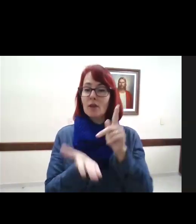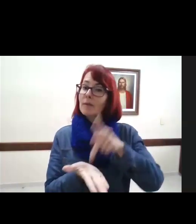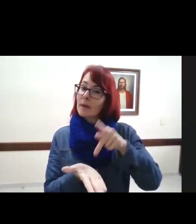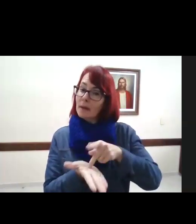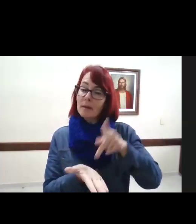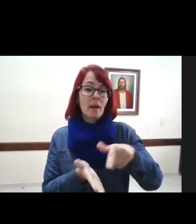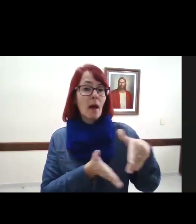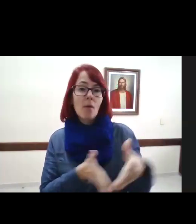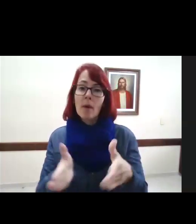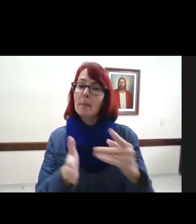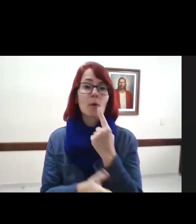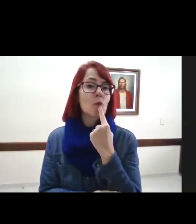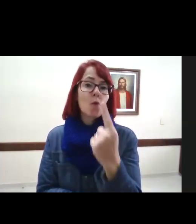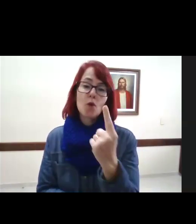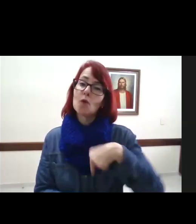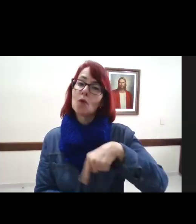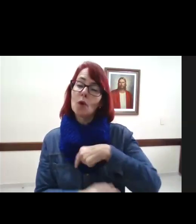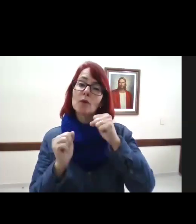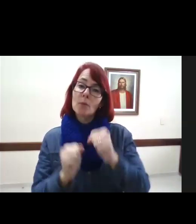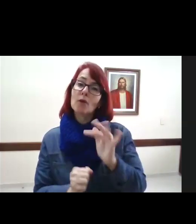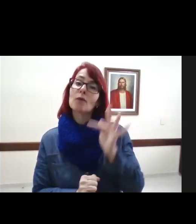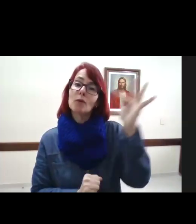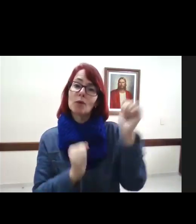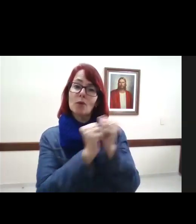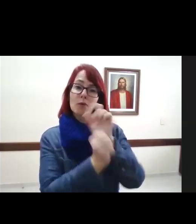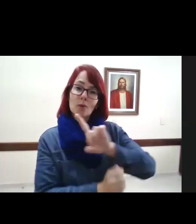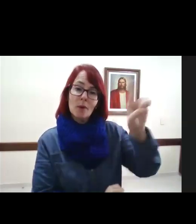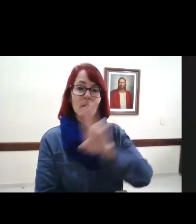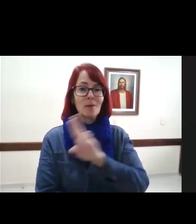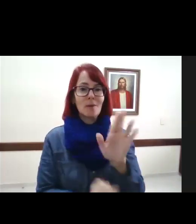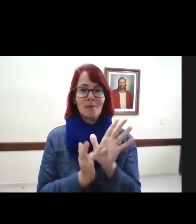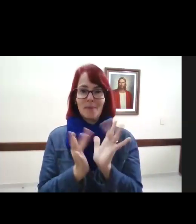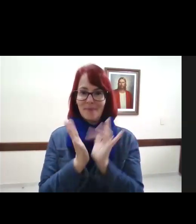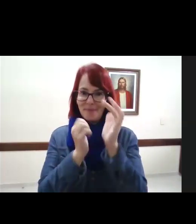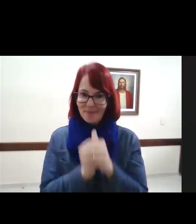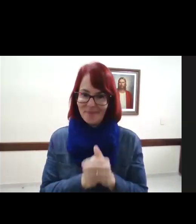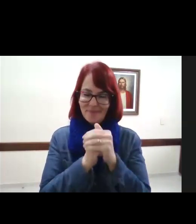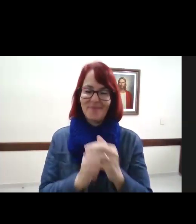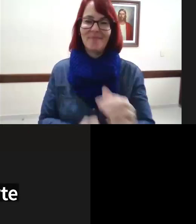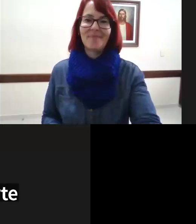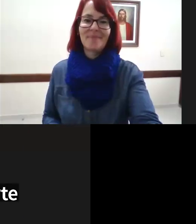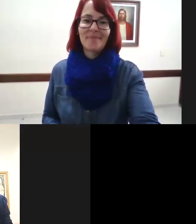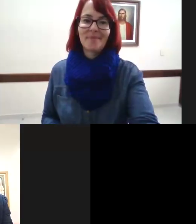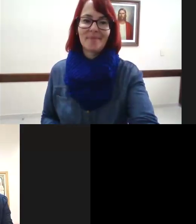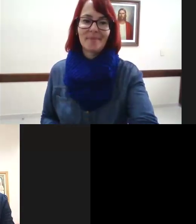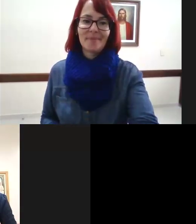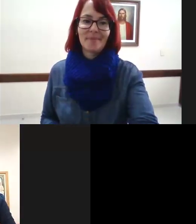gente pode voltar a morar com ele. E eu deixo isso em nome de Jesus Cristo, amém.